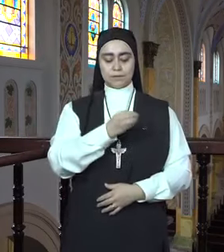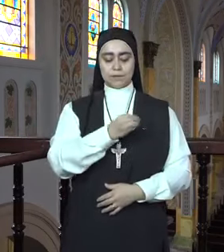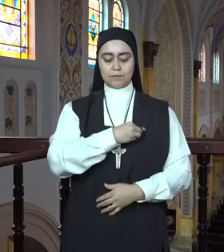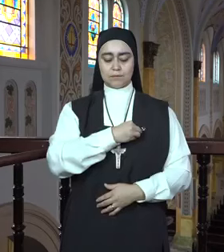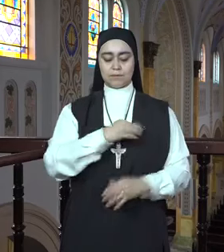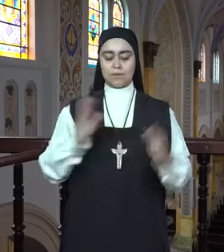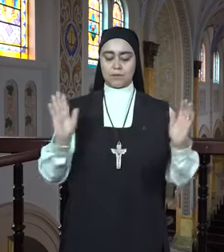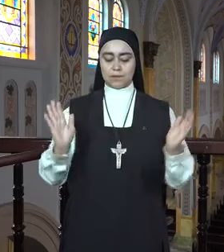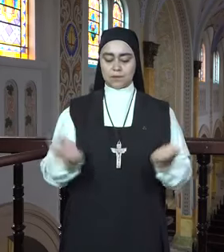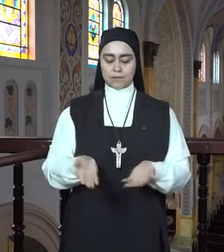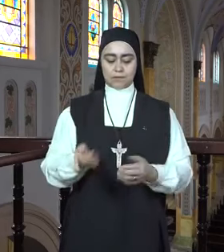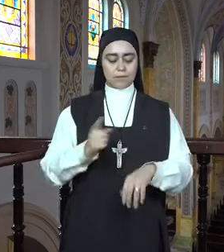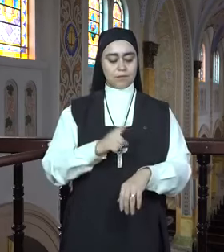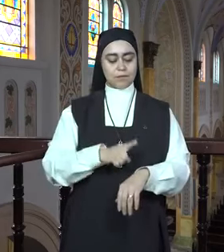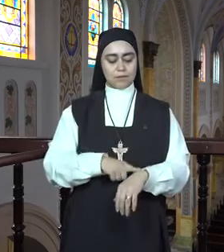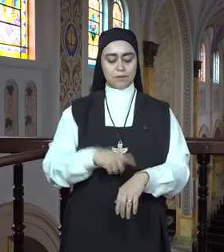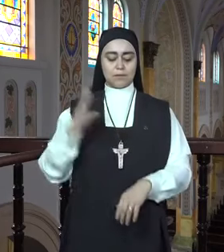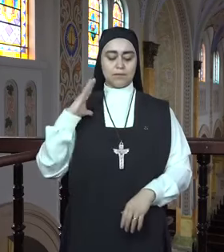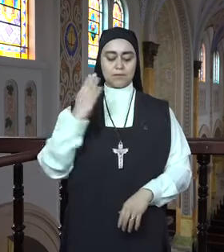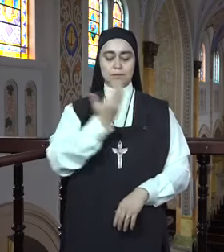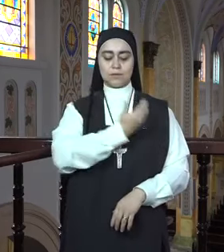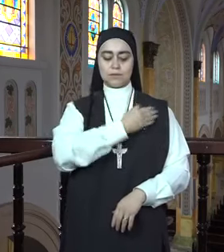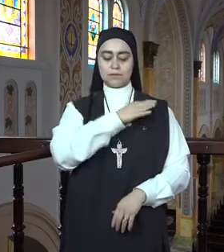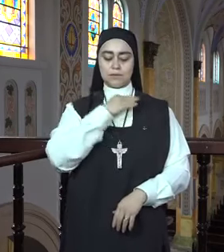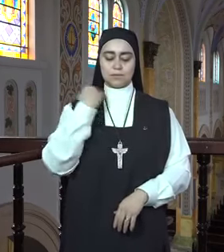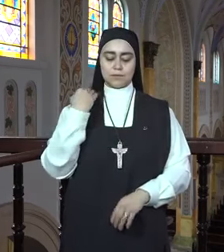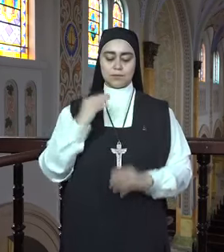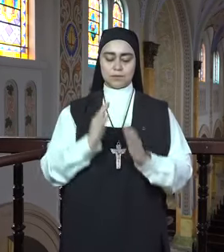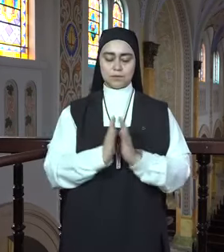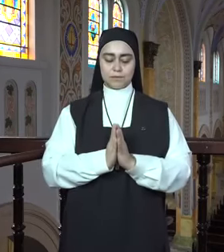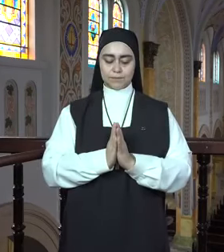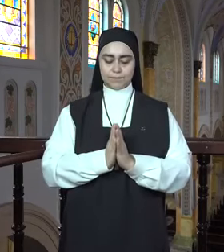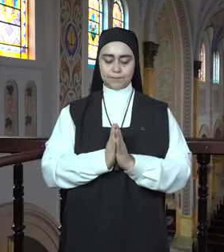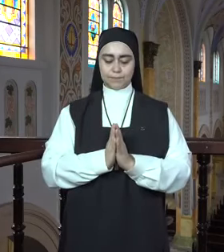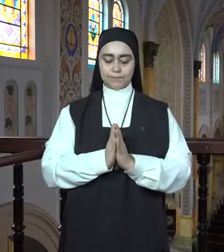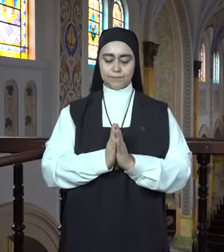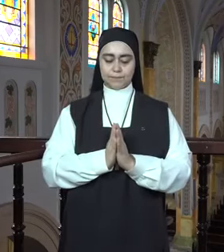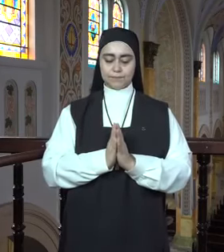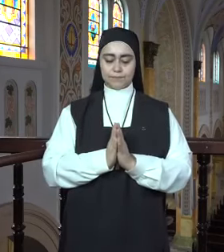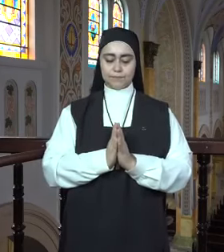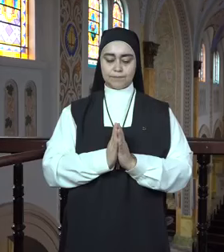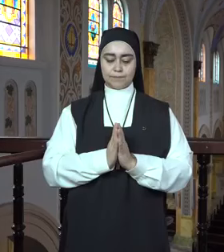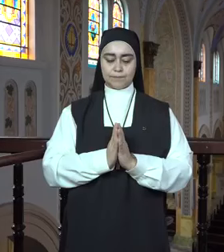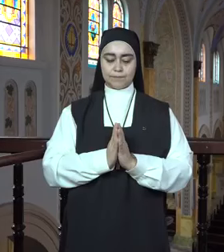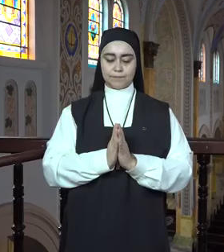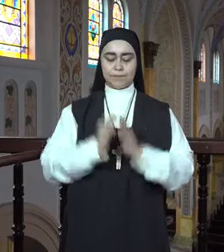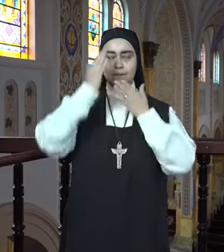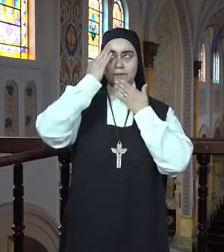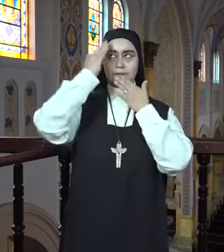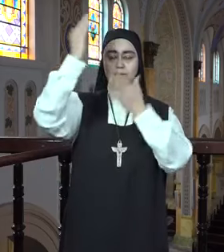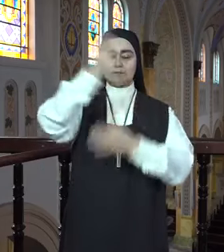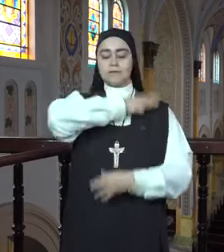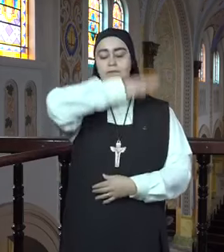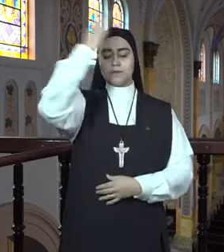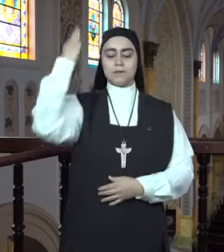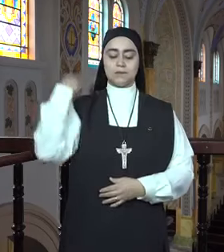pecadores, agora e na hora de nossa morte. Amém. Ave Maria, cheia de graça,